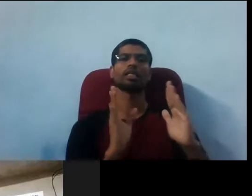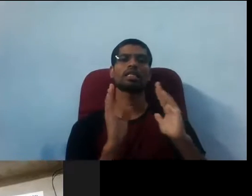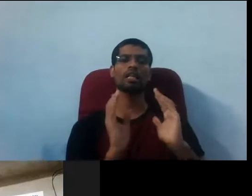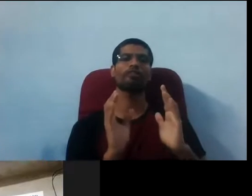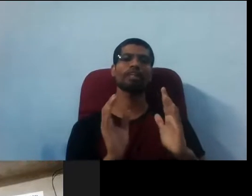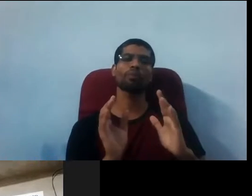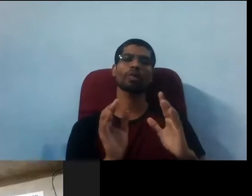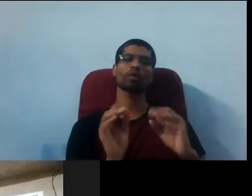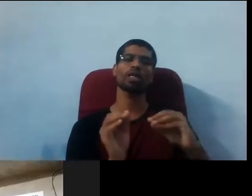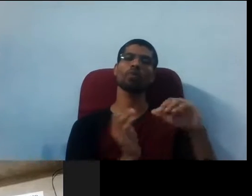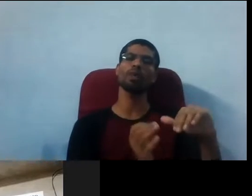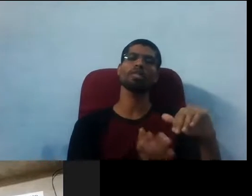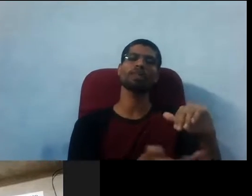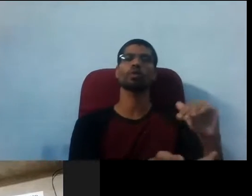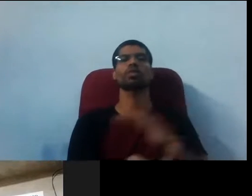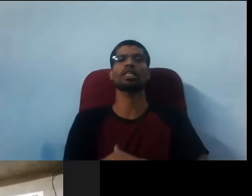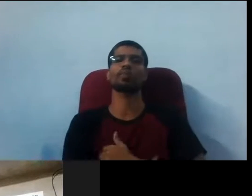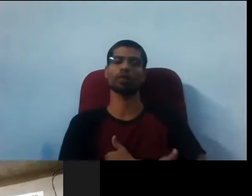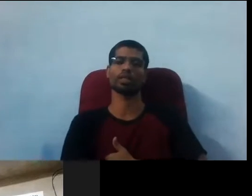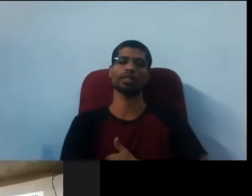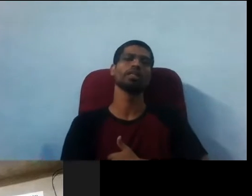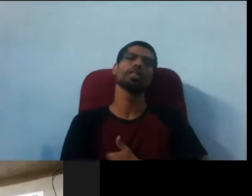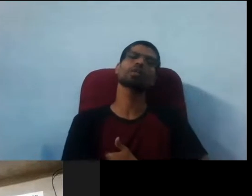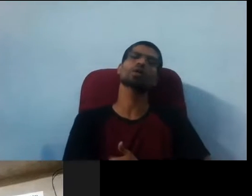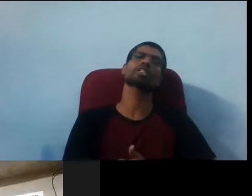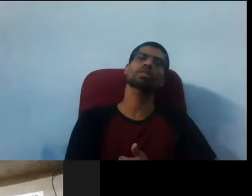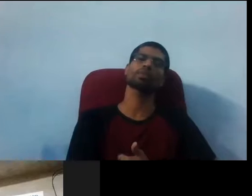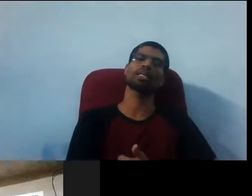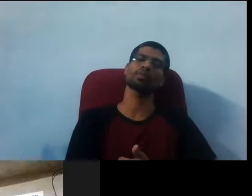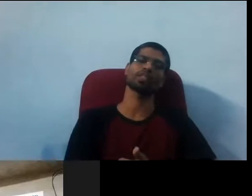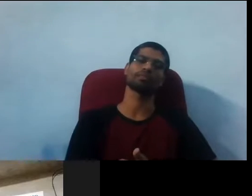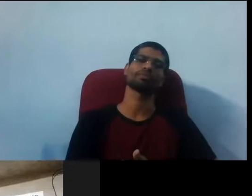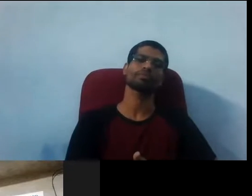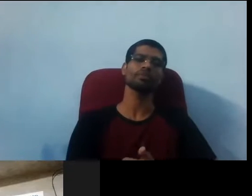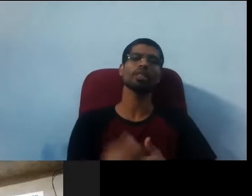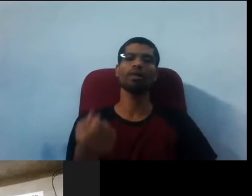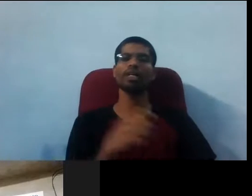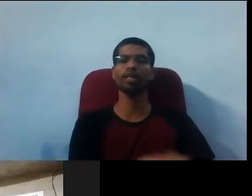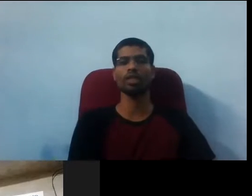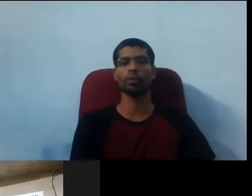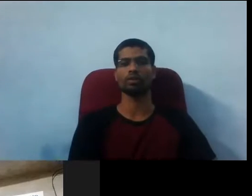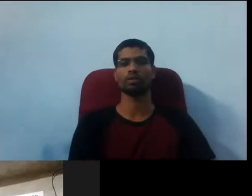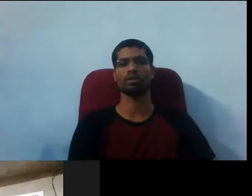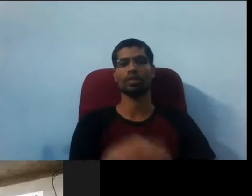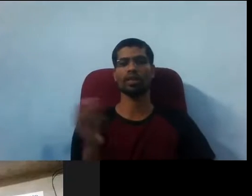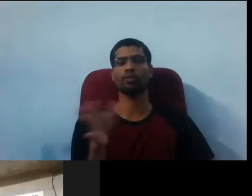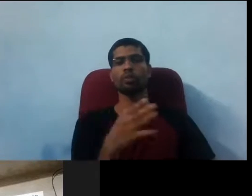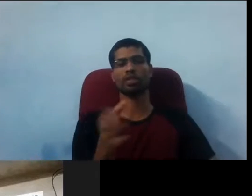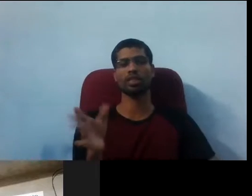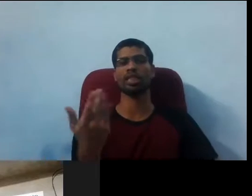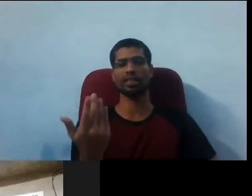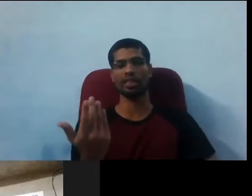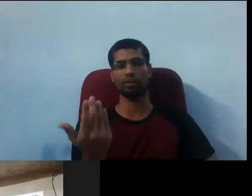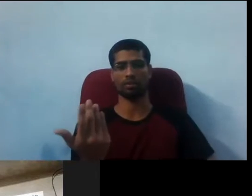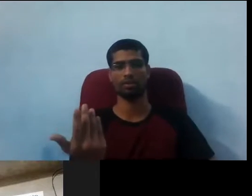भी सल्फेट का प्रयोग हो रहा है वहां पर केवल रोस्टिंग का प्रयोग करते हैं। कि रोस्टिंग मतलब क्या है ब्रदर, मकाई को आप लोग, मकाई को भूंज